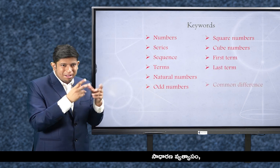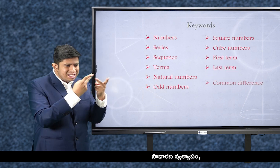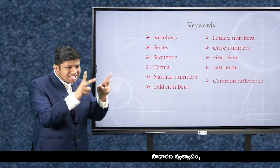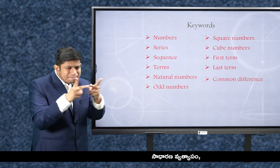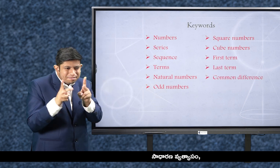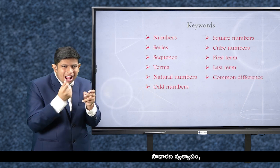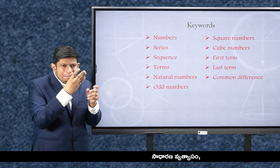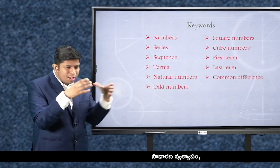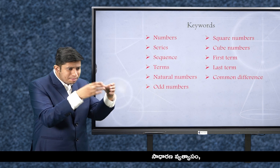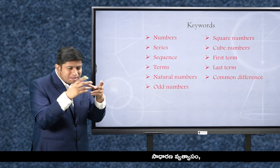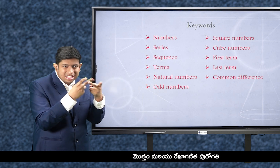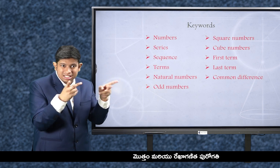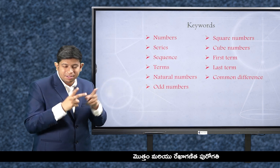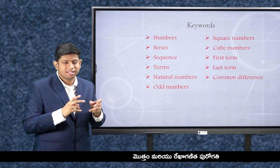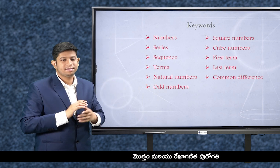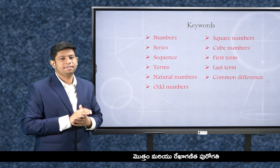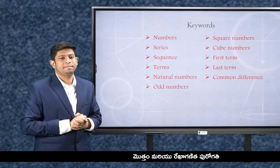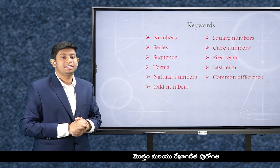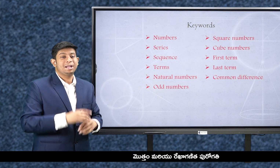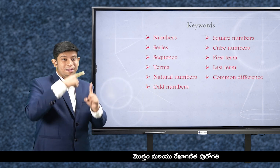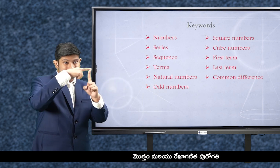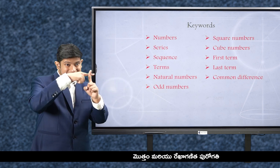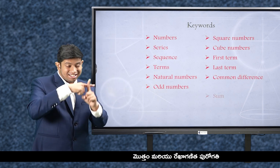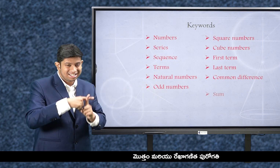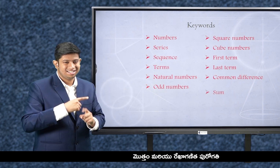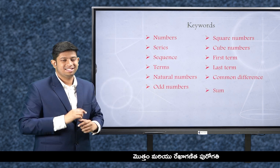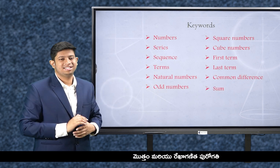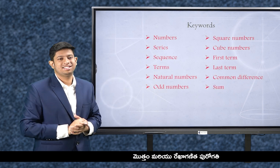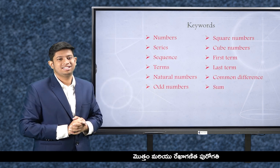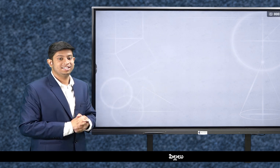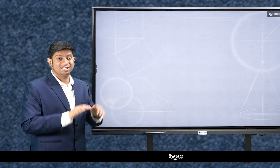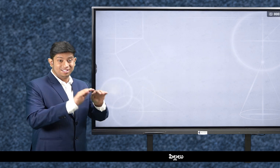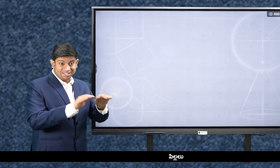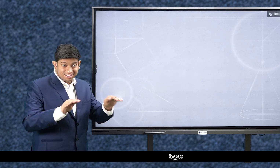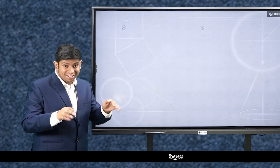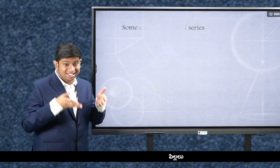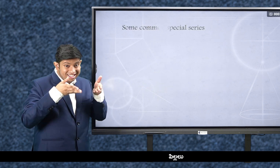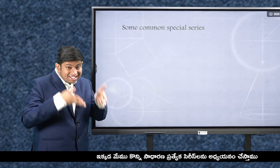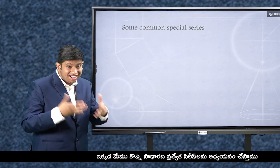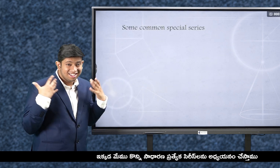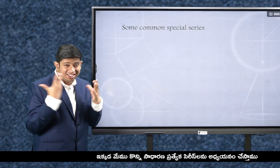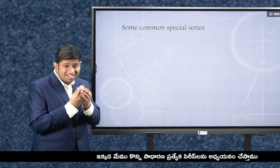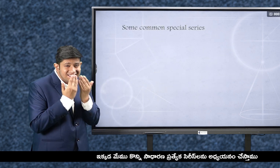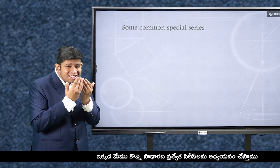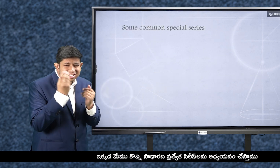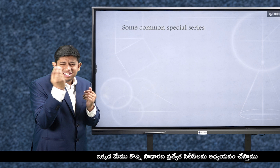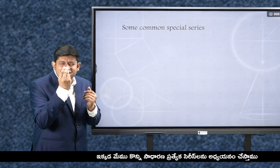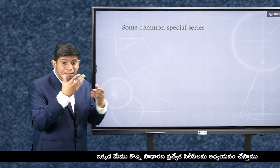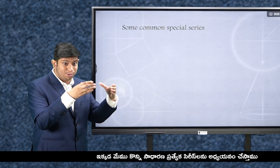వ్యత్యాసం, మొత్తం మరియు రేఖాగణిత పురోగతి. పిల్లలు, ఇక్కడ మనం కొన్ని సాధారణ